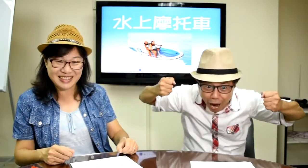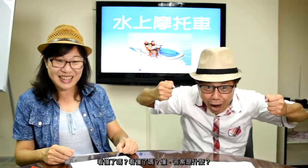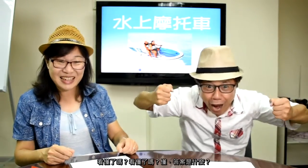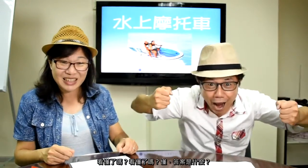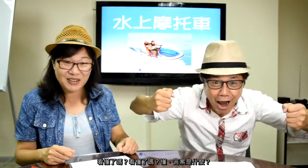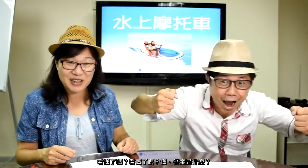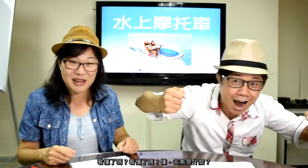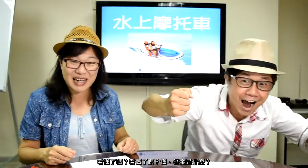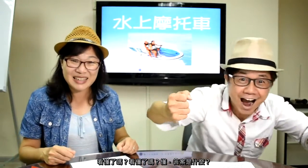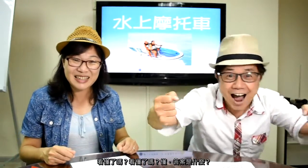看懂了吗？